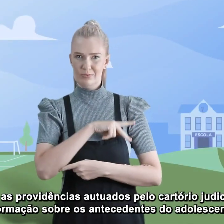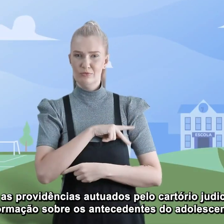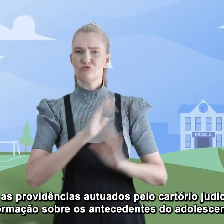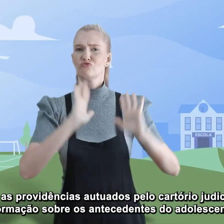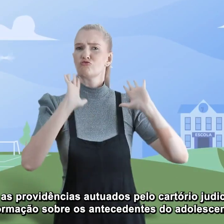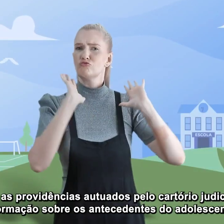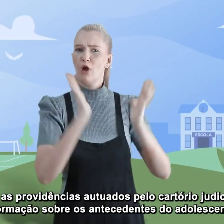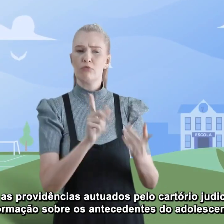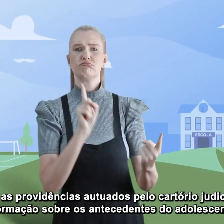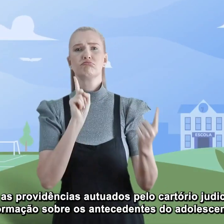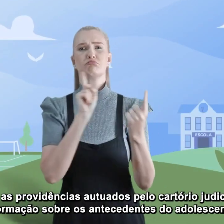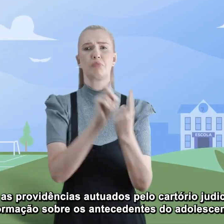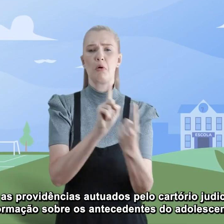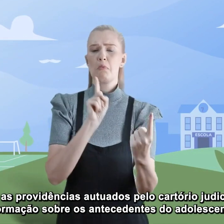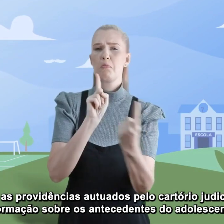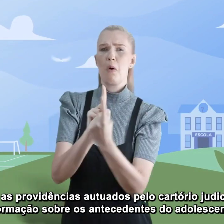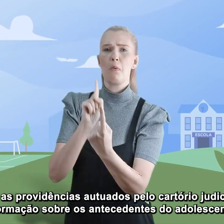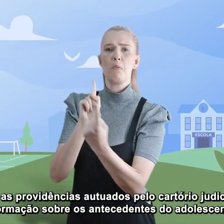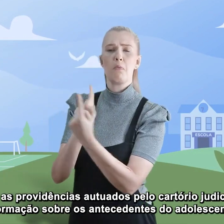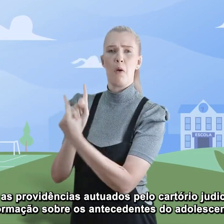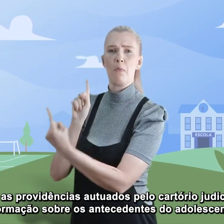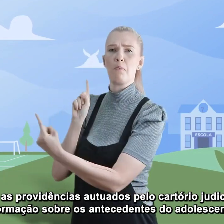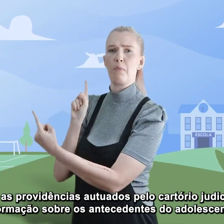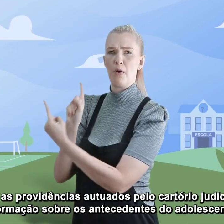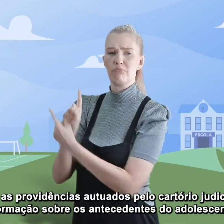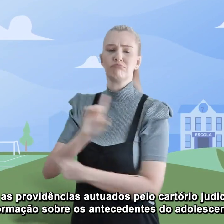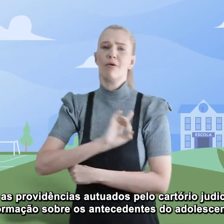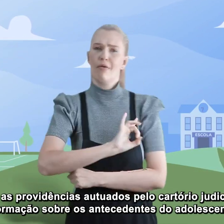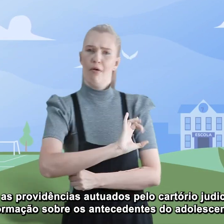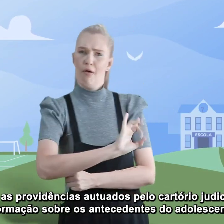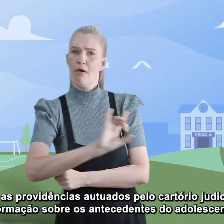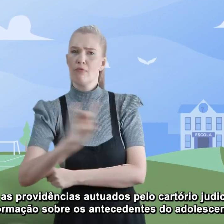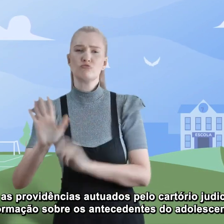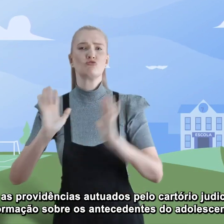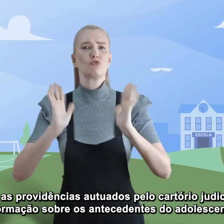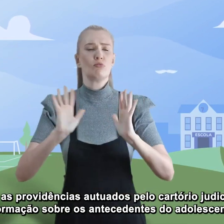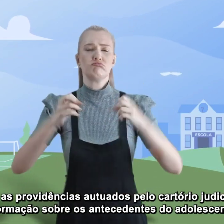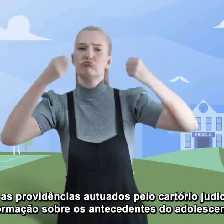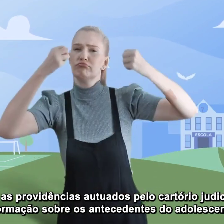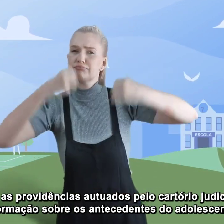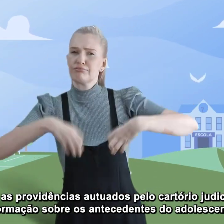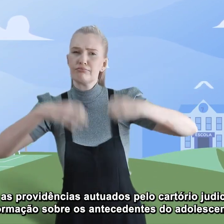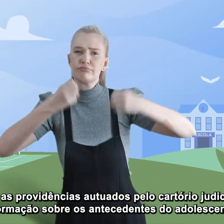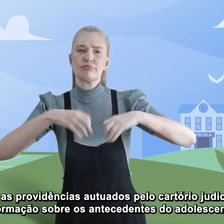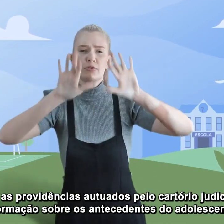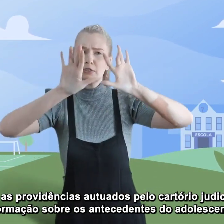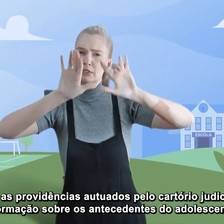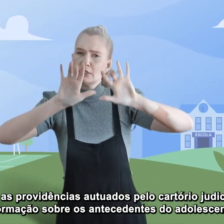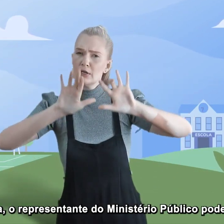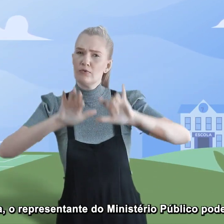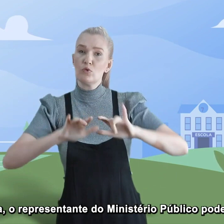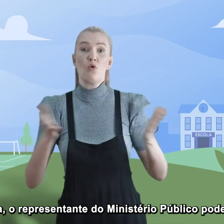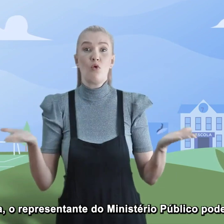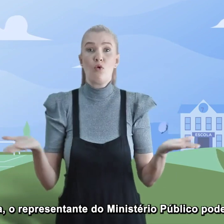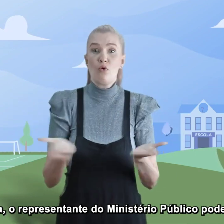Adotadas as providências autuadas pelo cartório judicial e com informação sobre os antecedentes do adolescente, em oitiva,